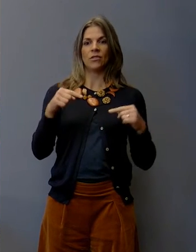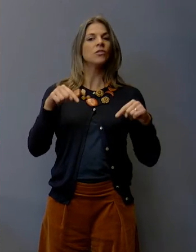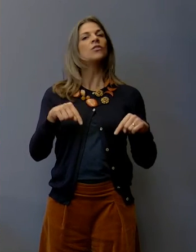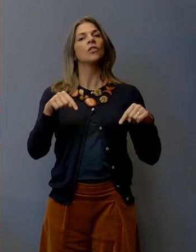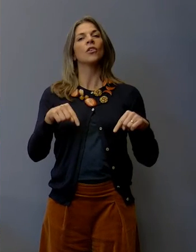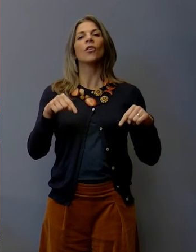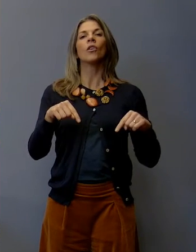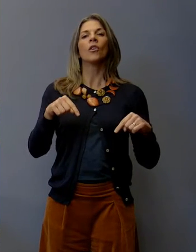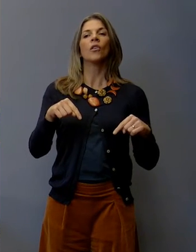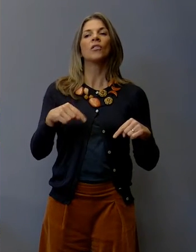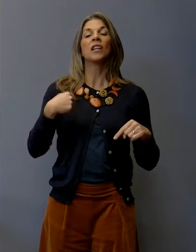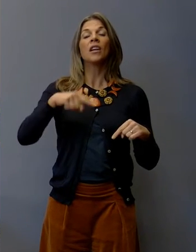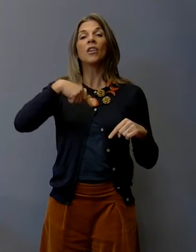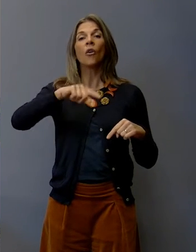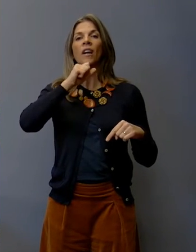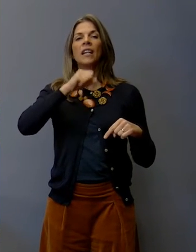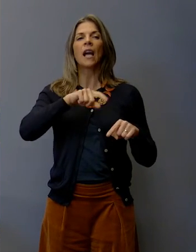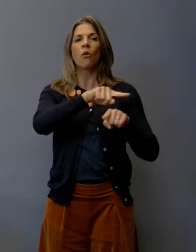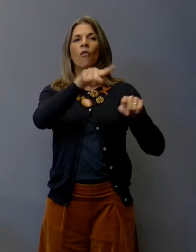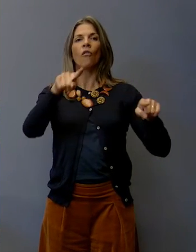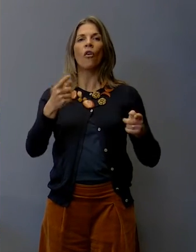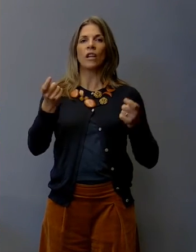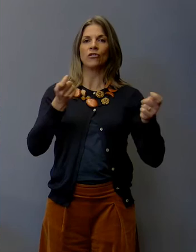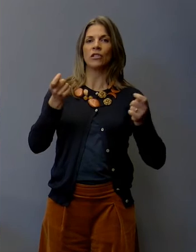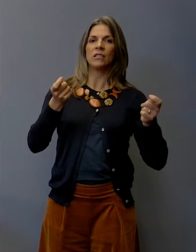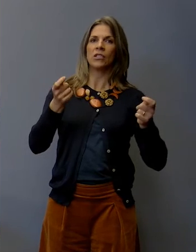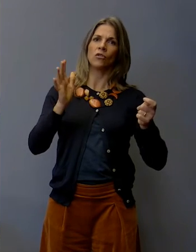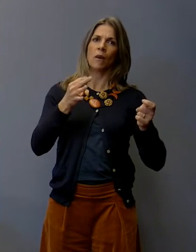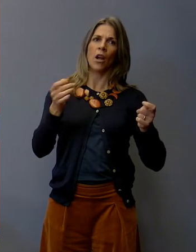anche particolarmente bene un'ordinaria amministrazione